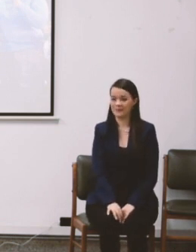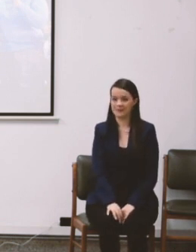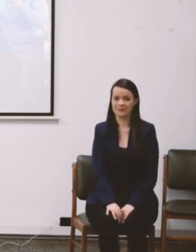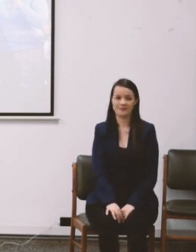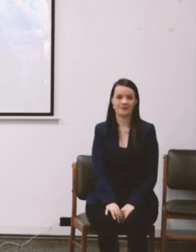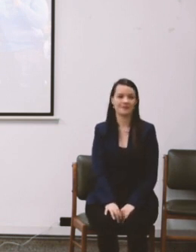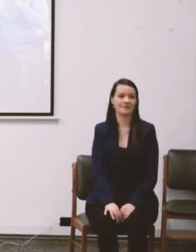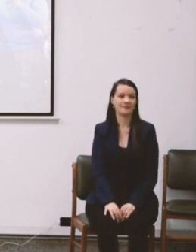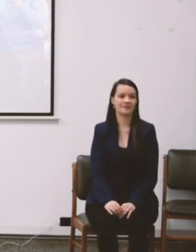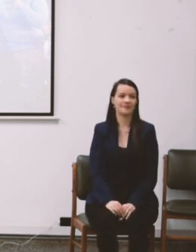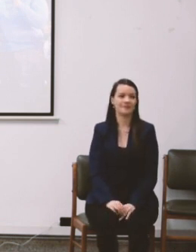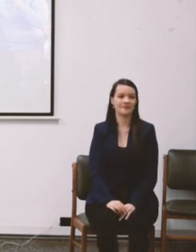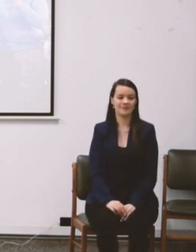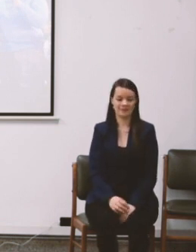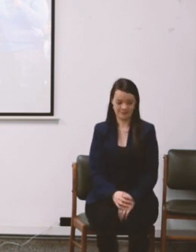se va eso, ¿no?